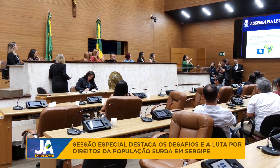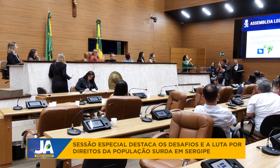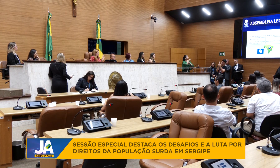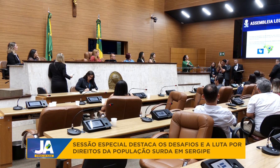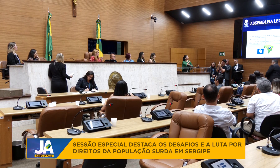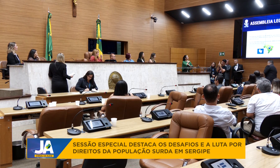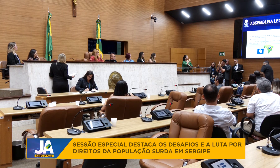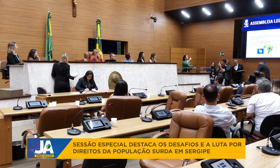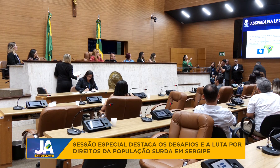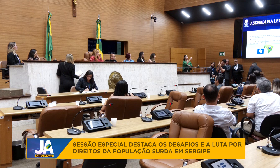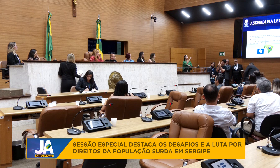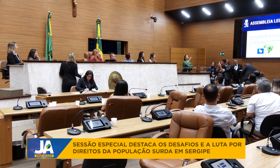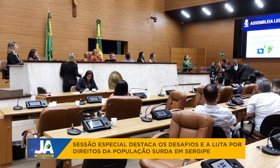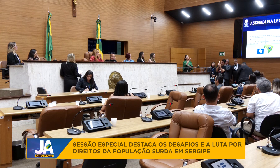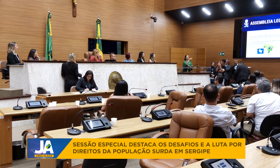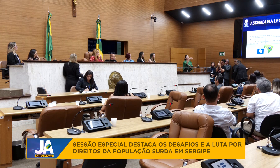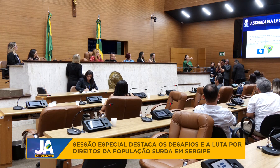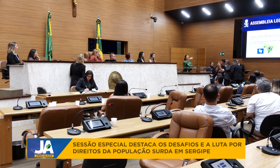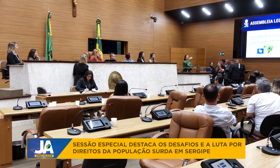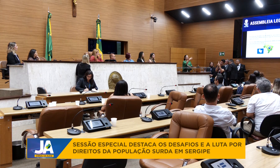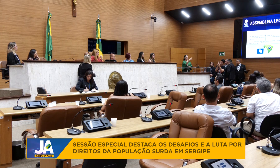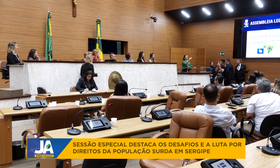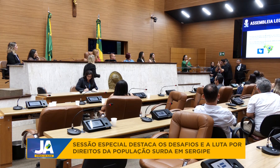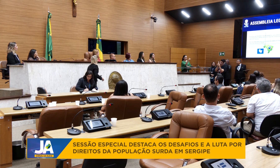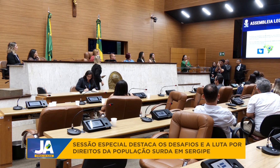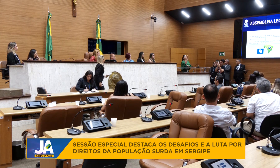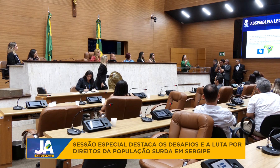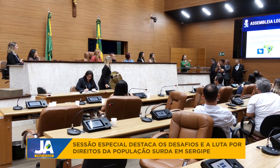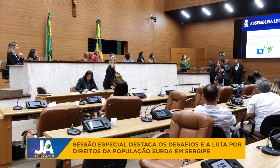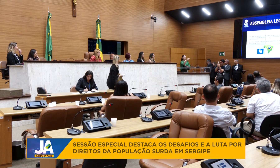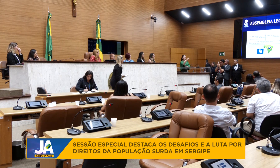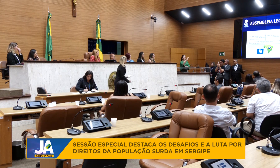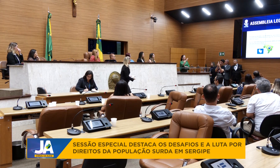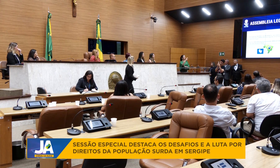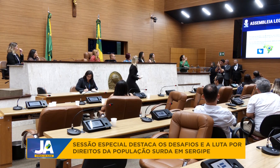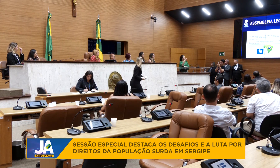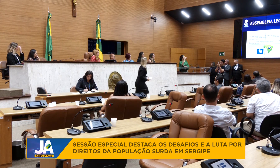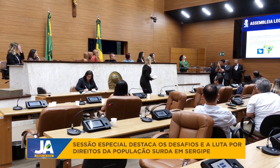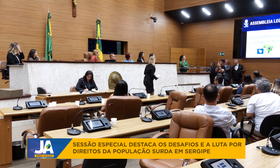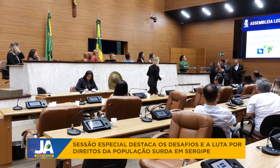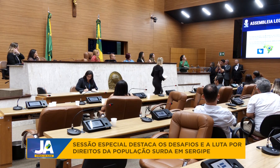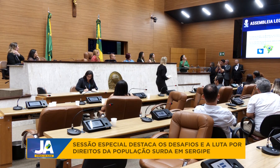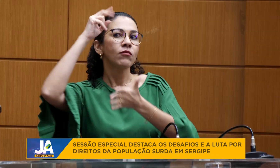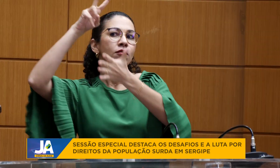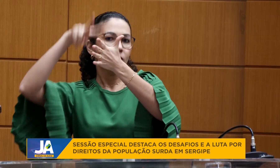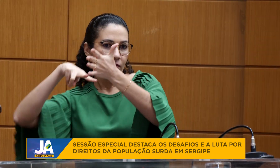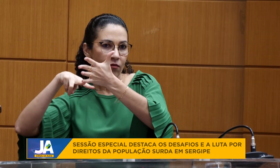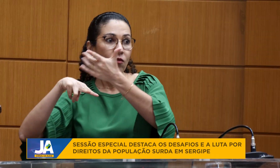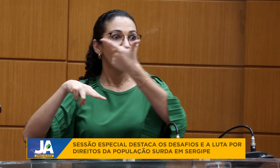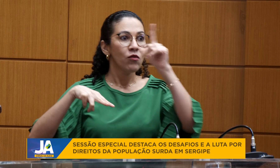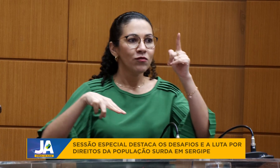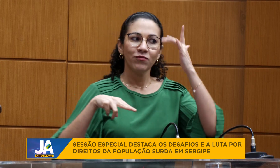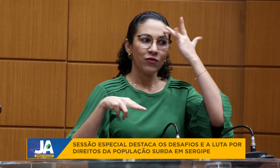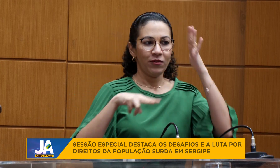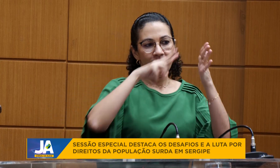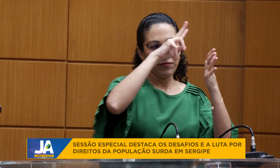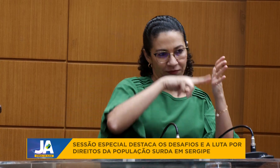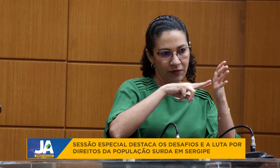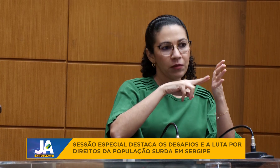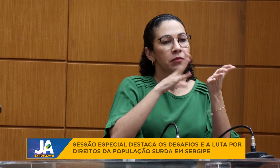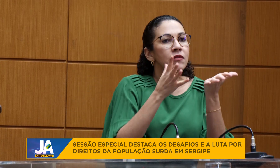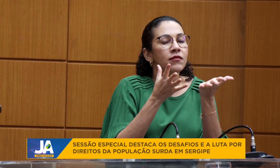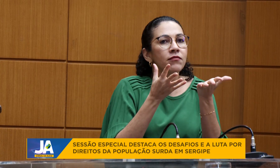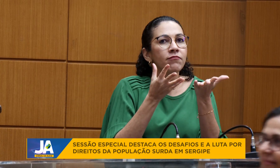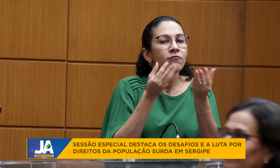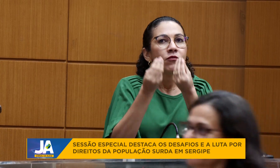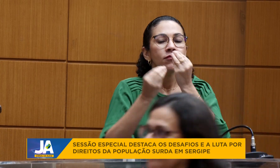compartilhou suas experiências e enfatizou a importância de aprender libras para promover a inclusão ela destacou também que quebrar